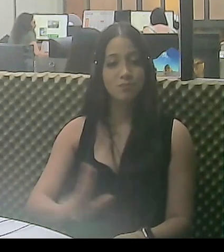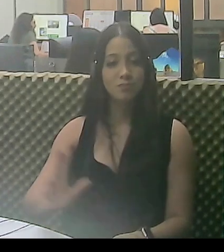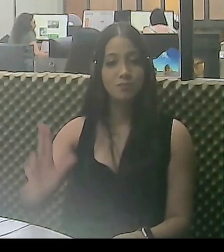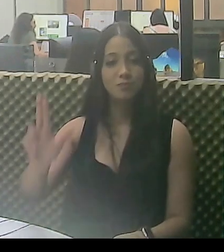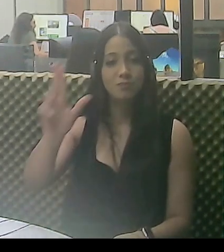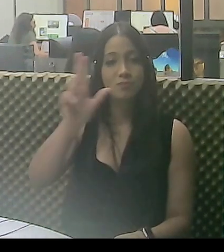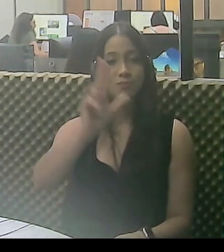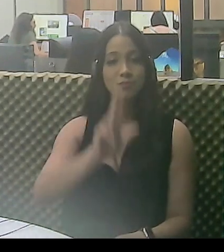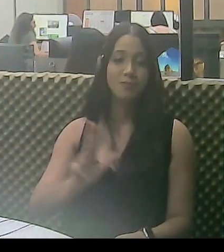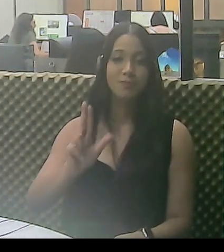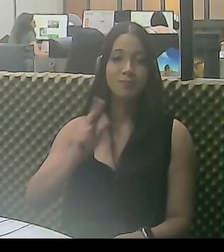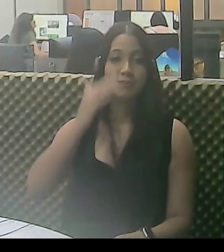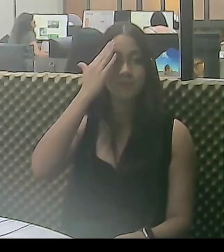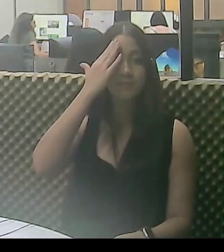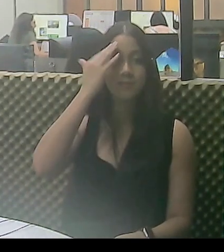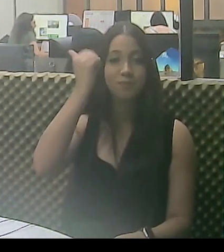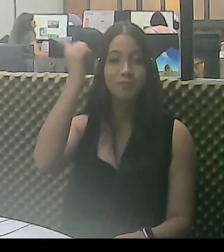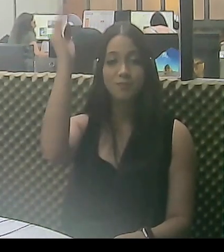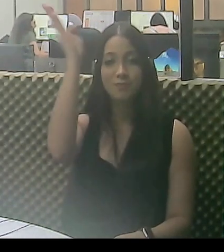Uberlândia.